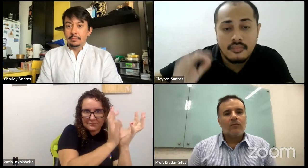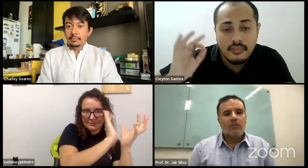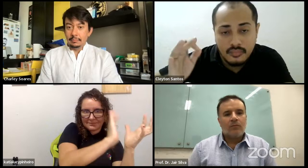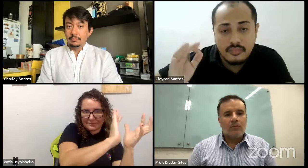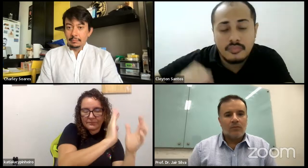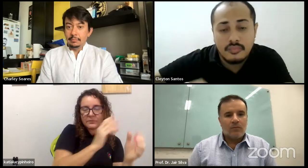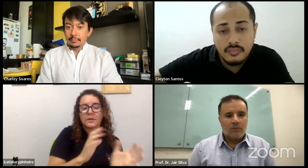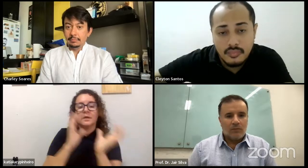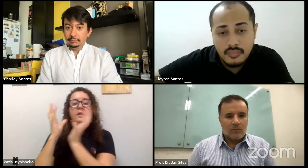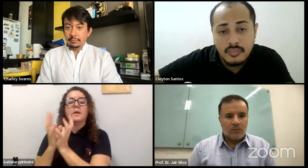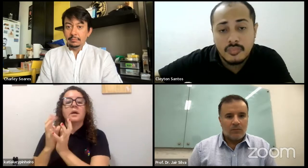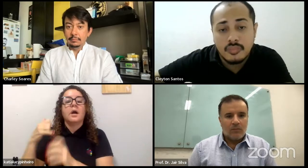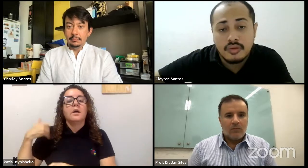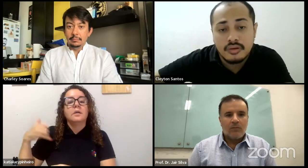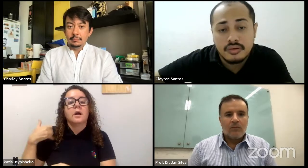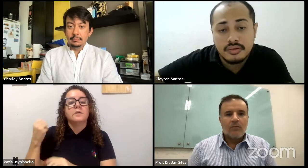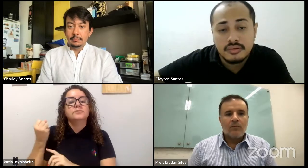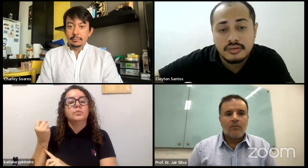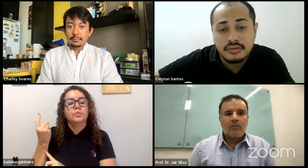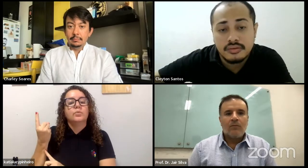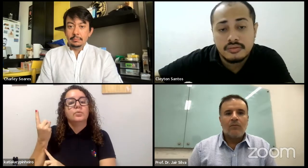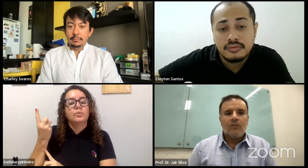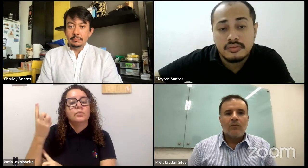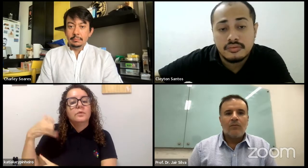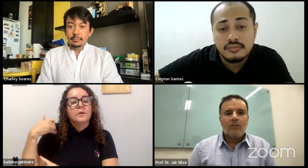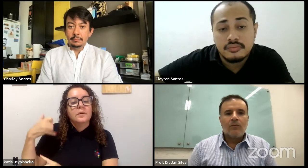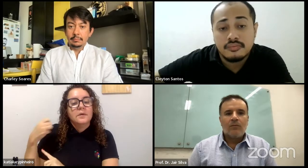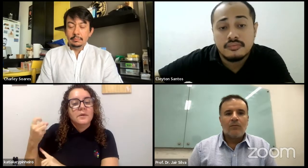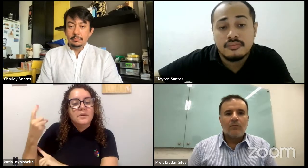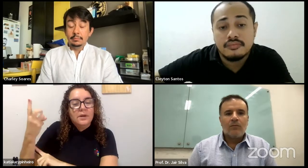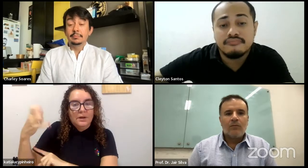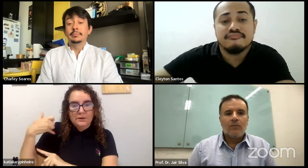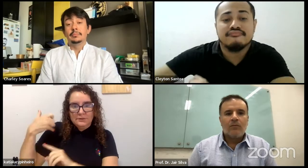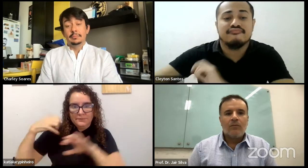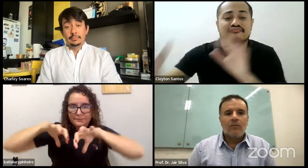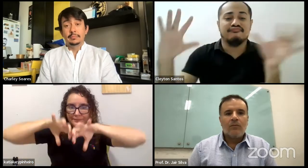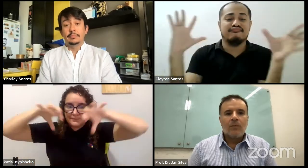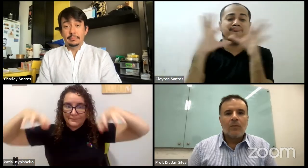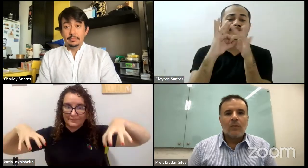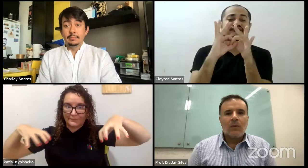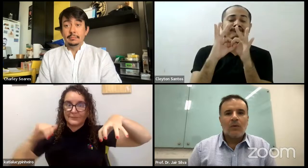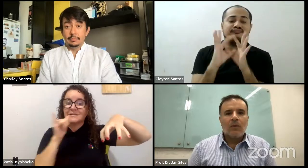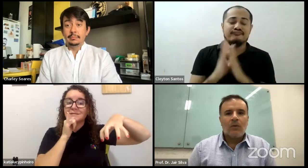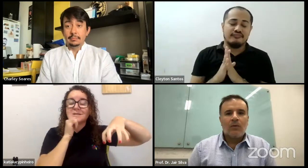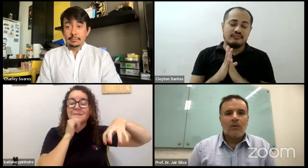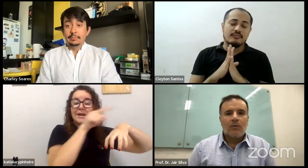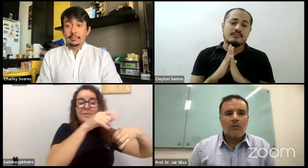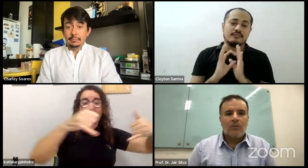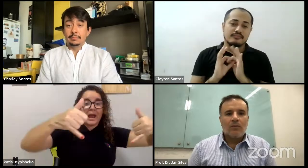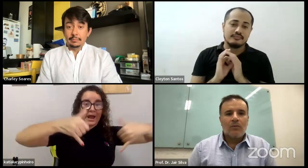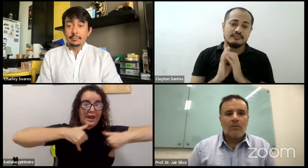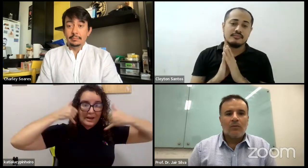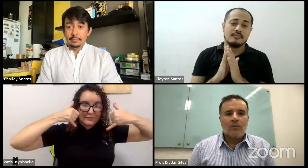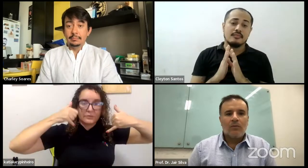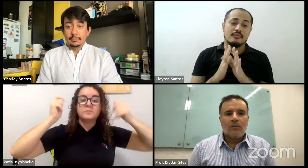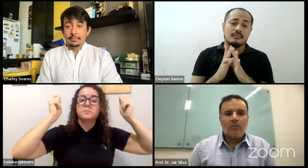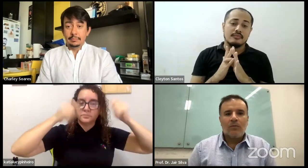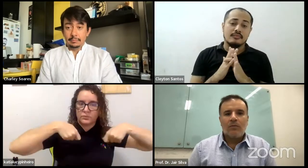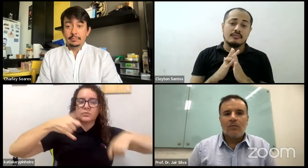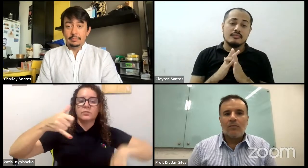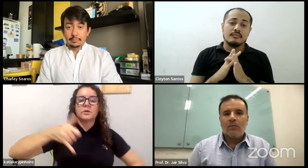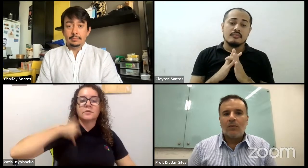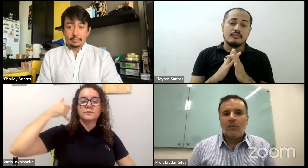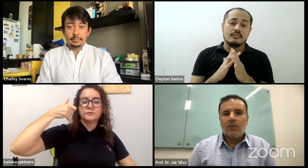pessoas vão, é uma coisa. Quando você pergunta a idade, é um número, uma numeração, a idade de uma pessoa